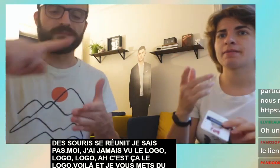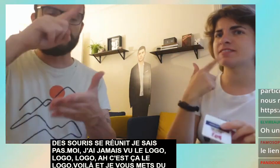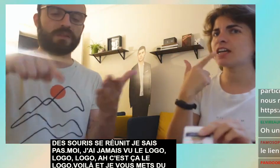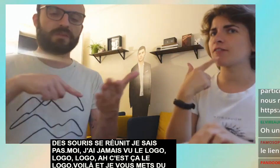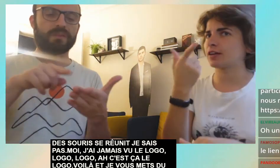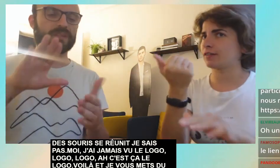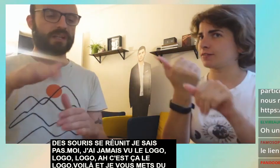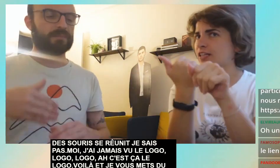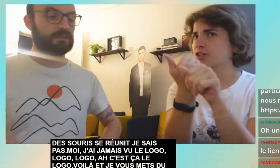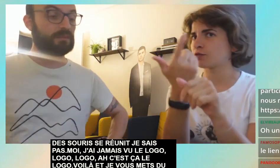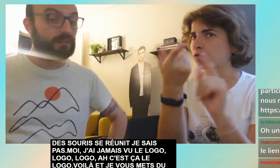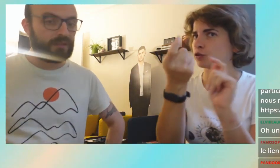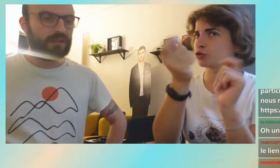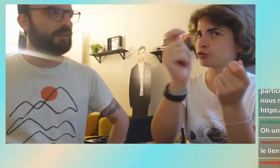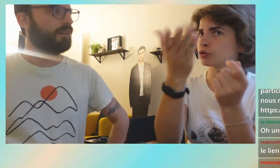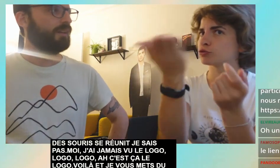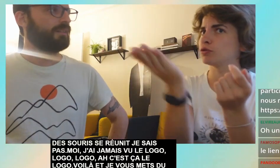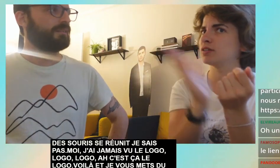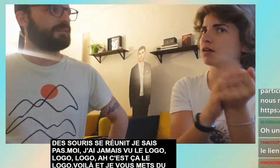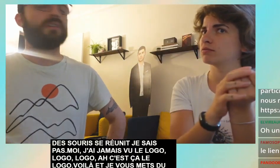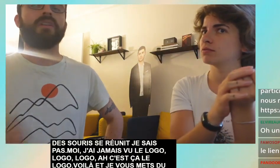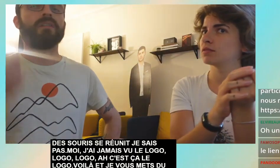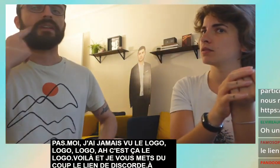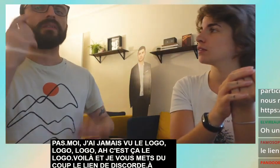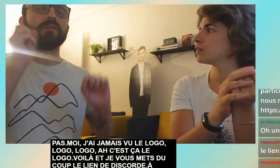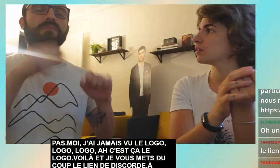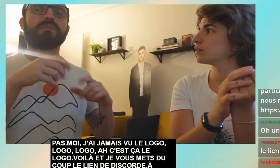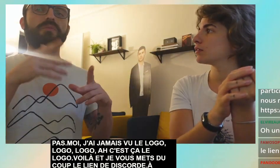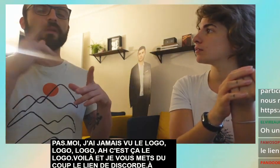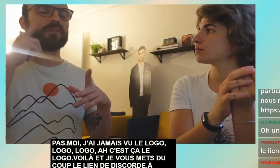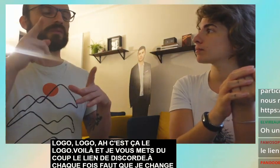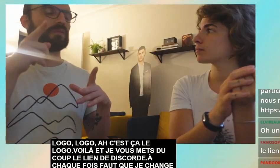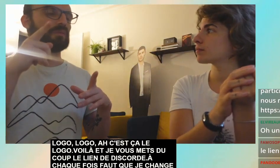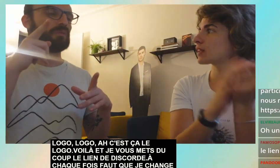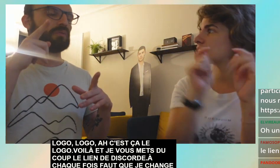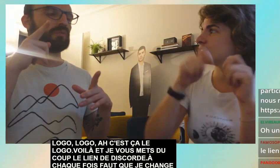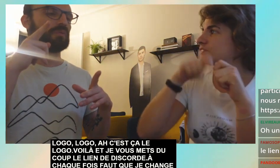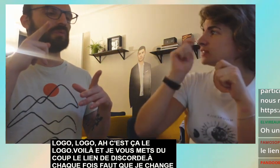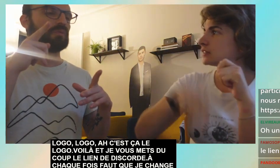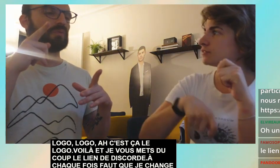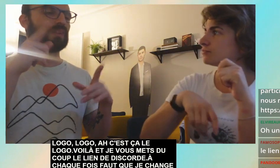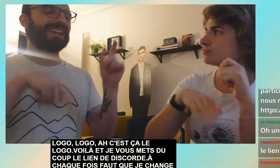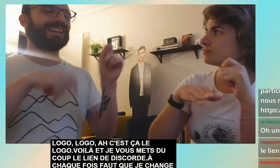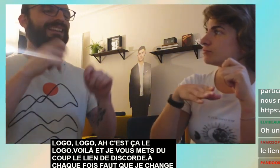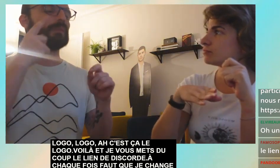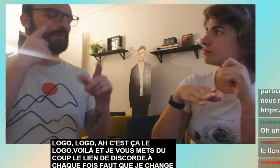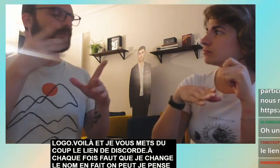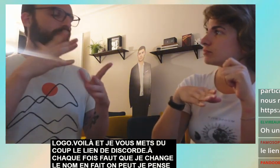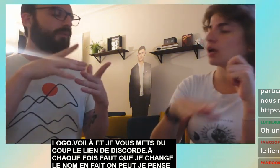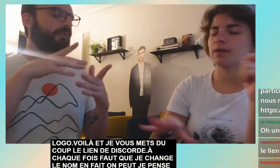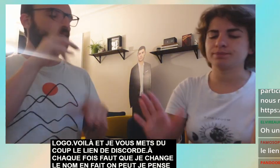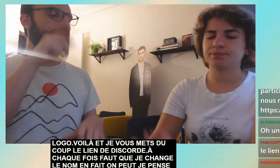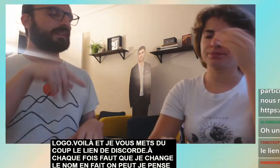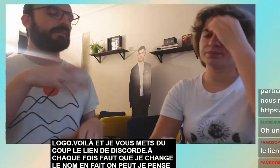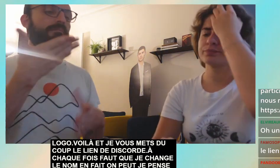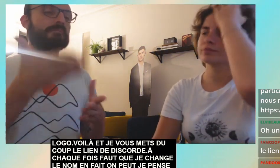J'avais dit à chaque fois, il faut que je change le lien. Non, en fait, on peut, je pense, le régler pour que ce soit définitif.